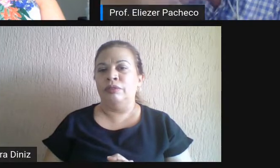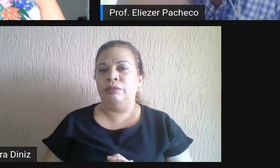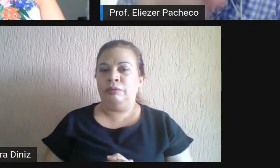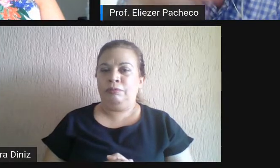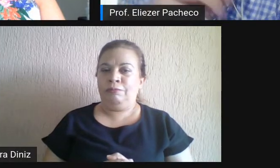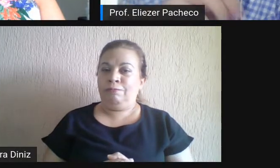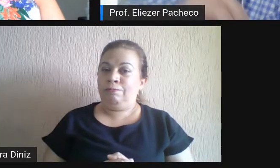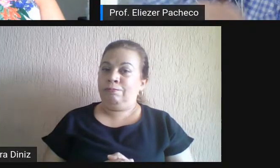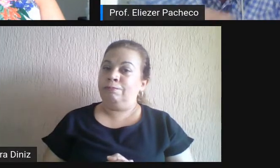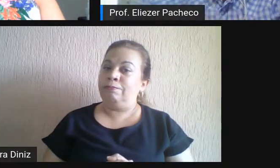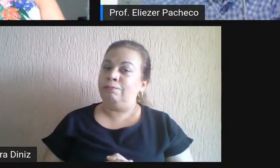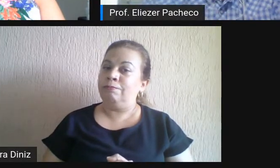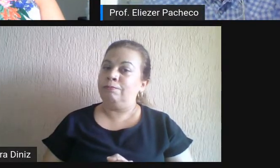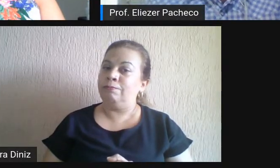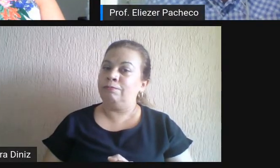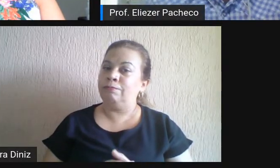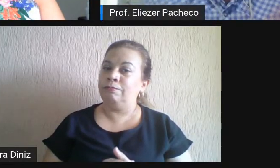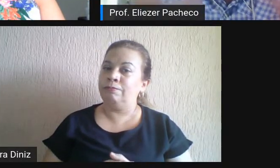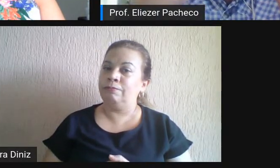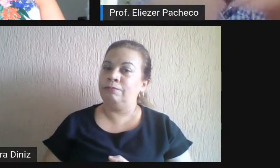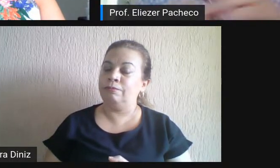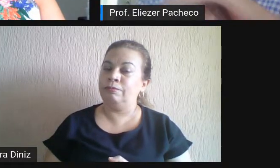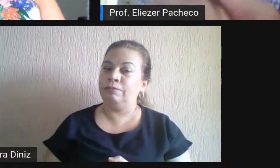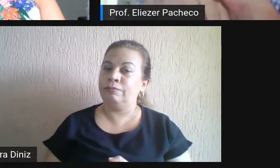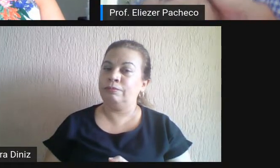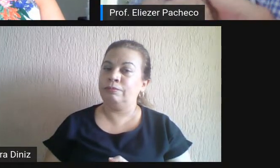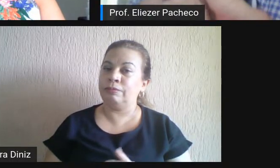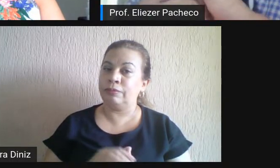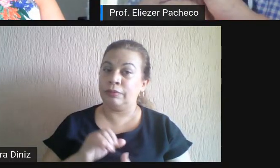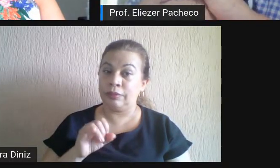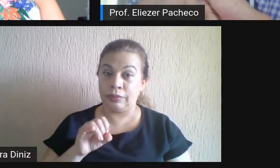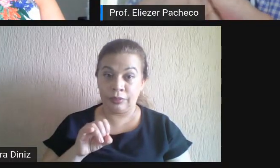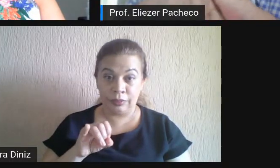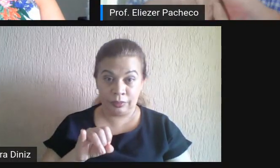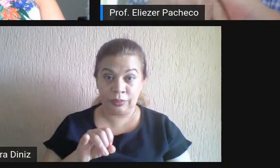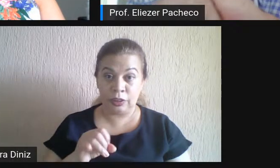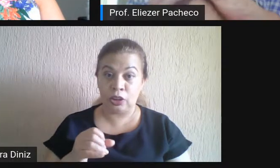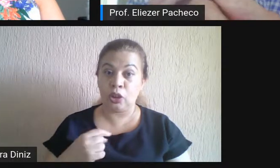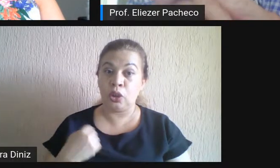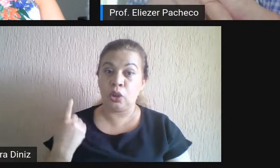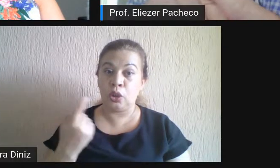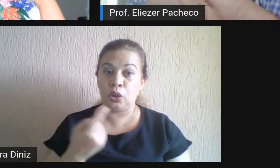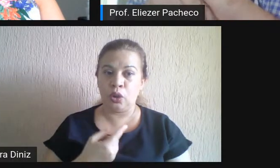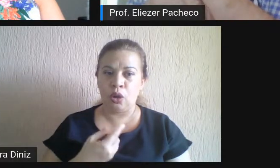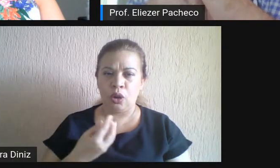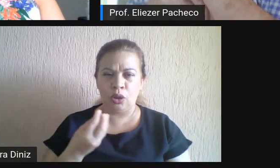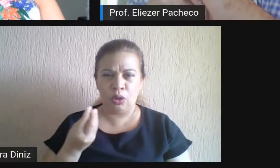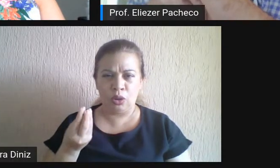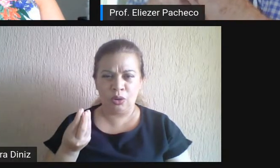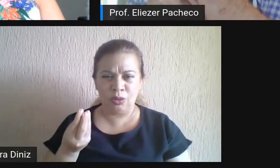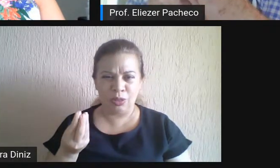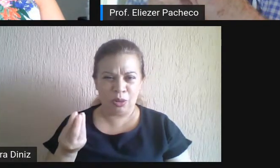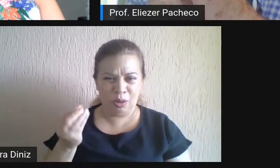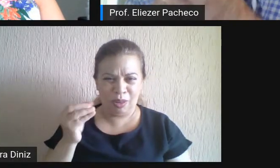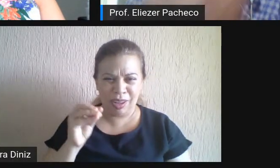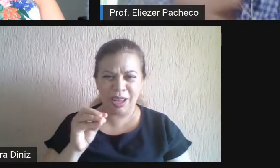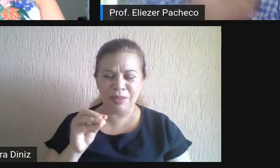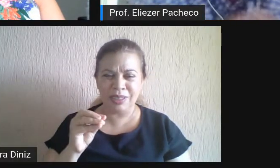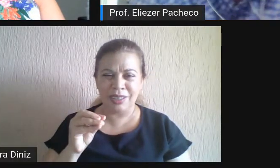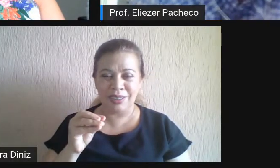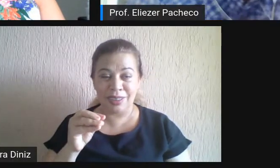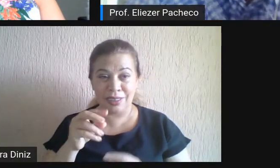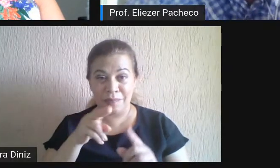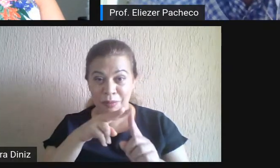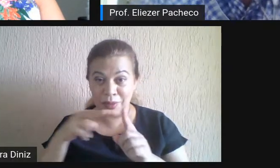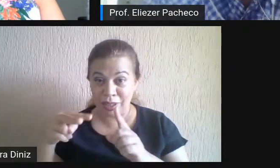Se nós transpusermos essa concepção para dentro dos institutos, eles perdem razão de ser. E,